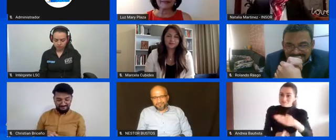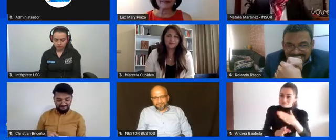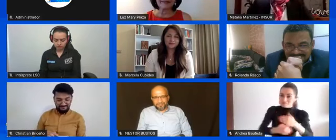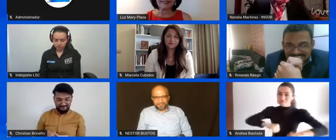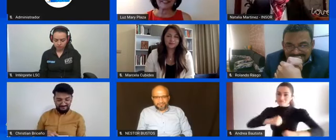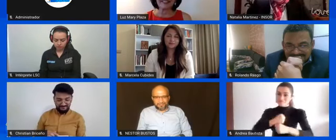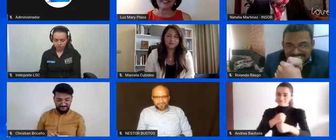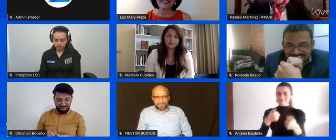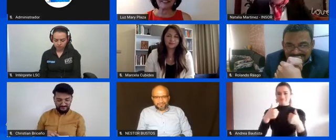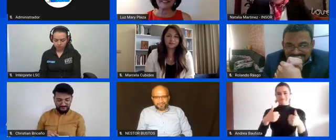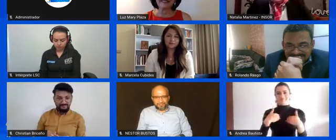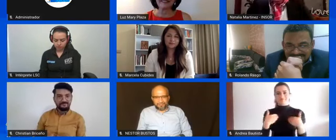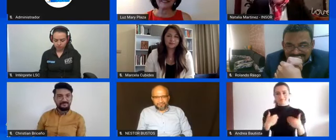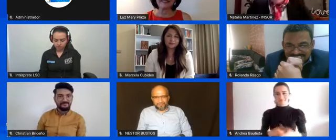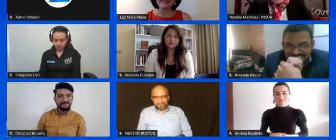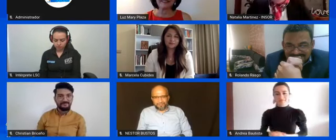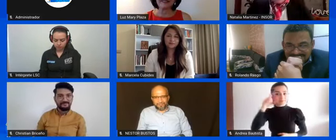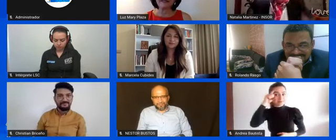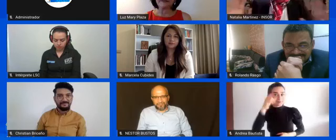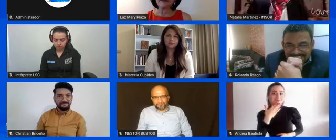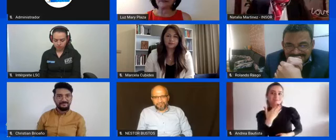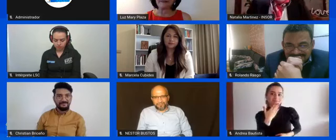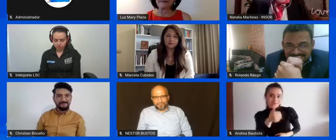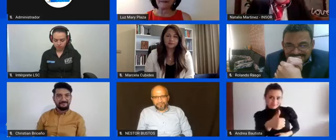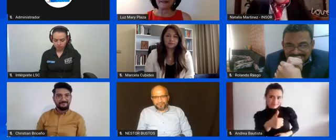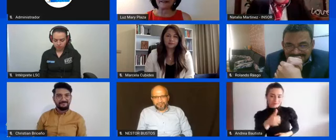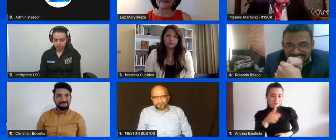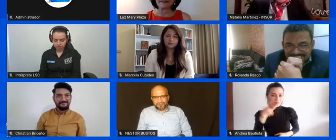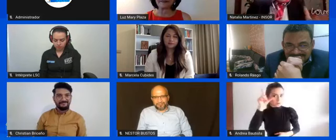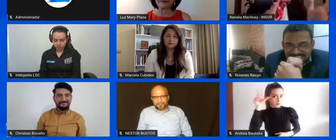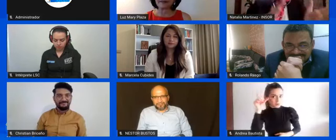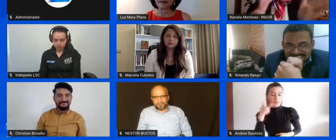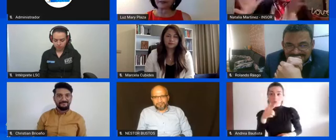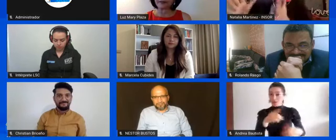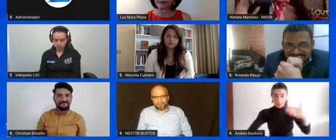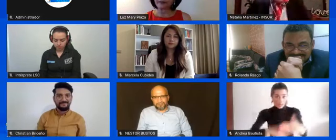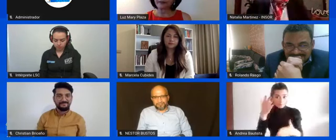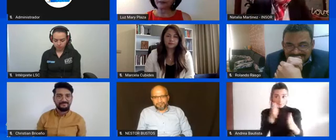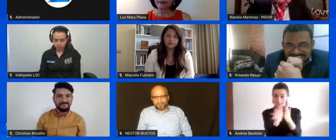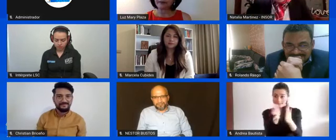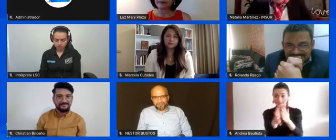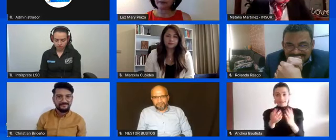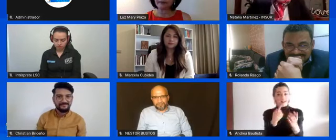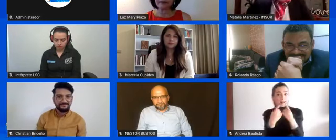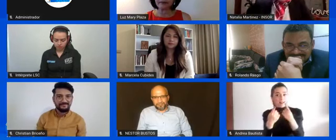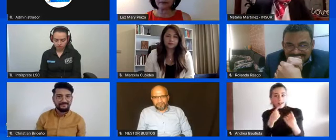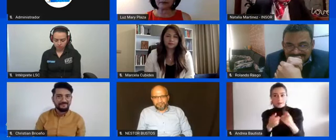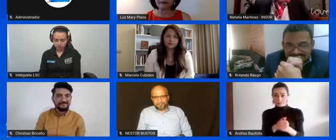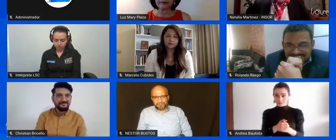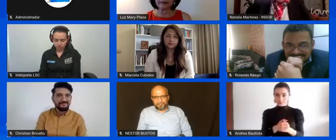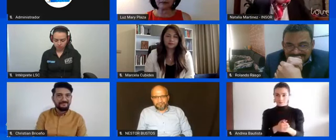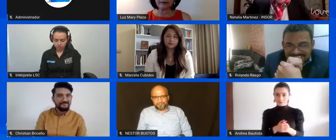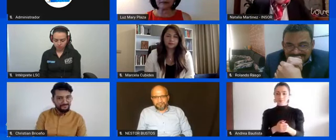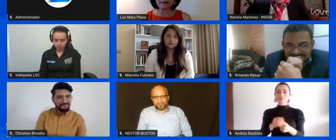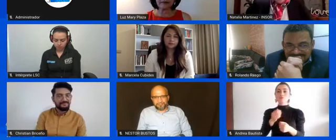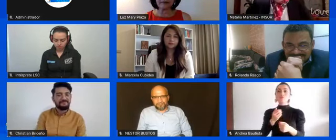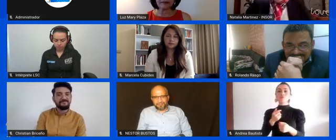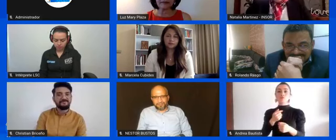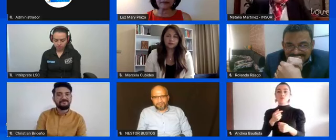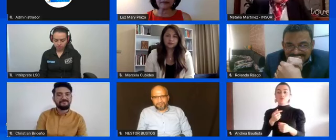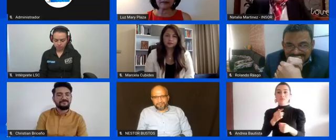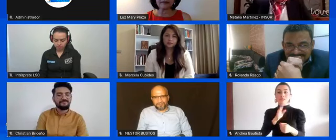Muchas gracias, Luz Mari. Luz Mari, iniciamos entonces contigo esta conversación. Cada vez que yo vaya abriendo la conversación voy